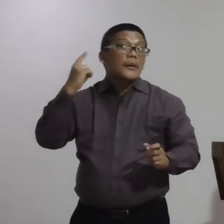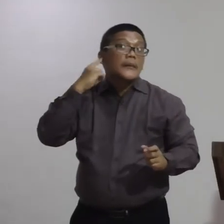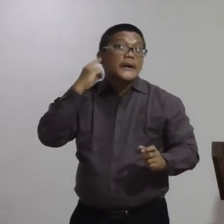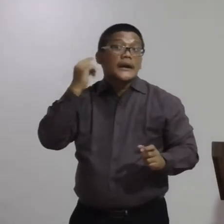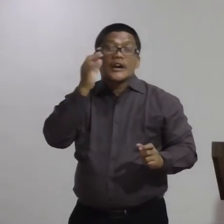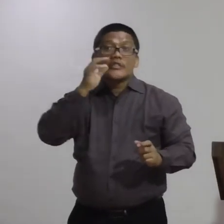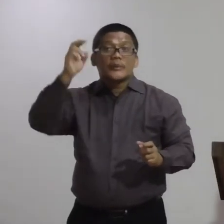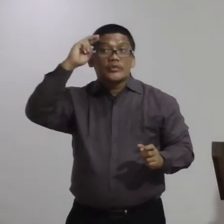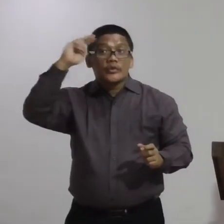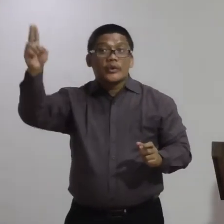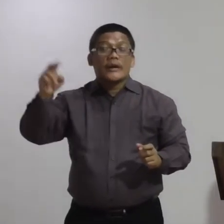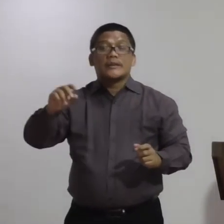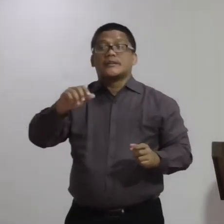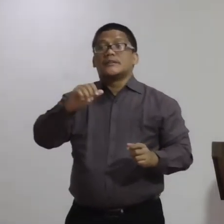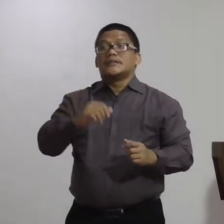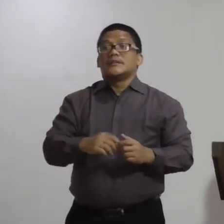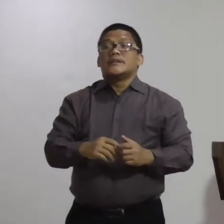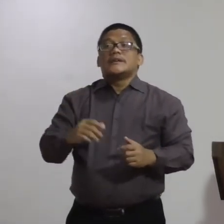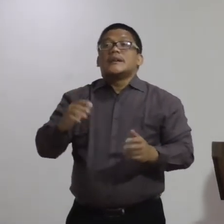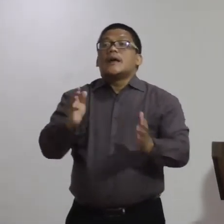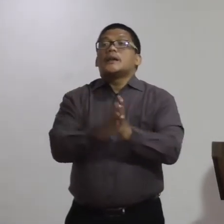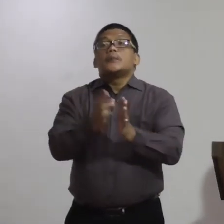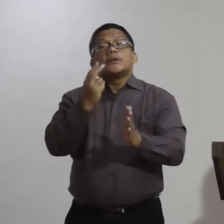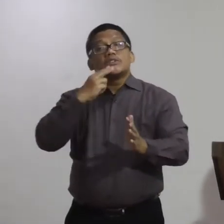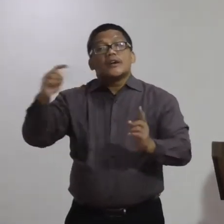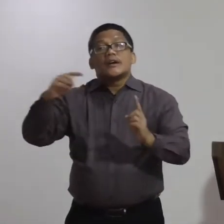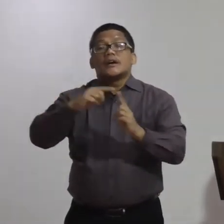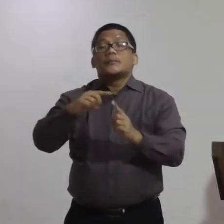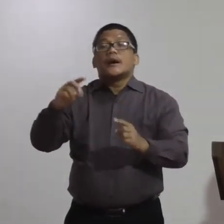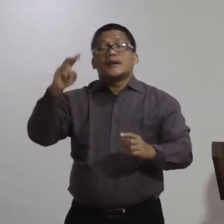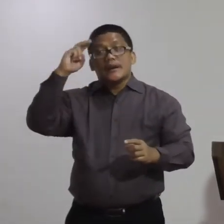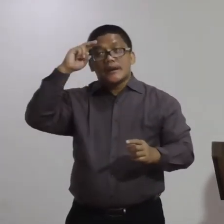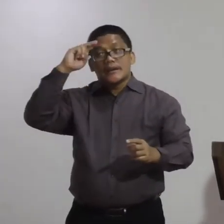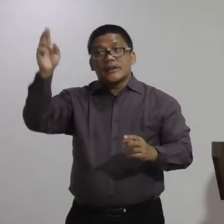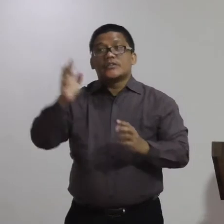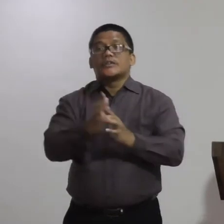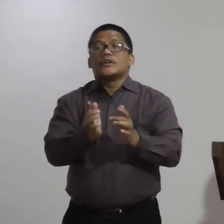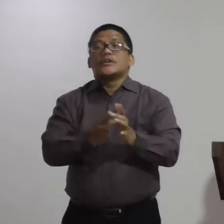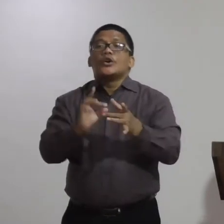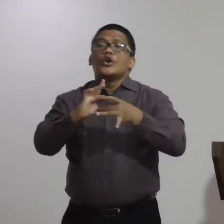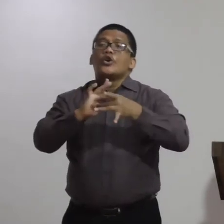mendengarkan Yesus dan percaya kepada Kristus, Roh Kudus